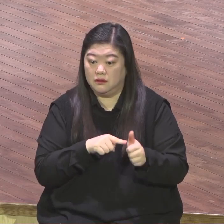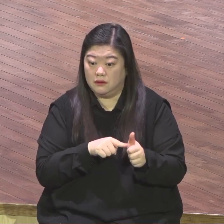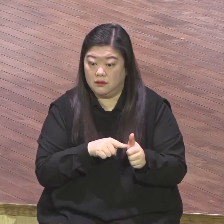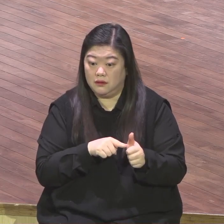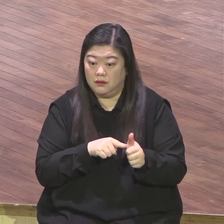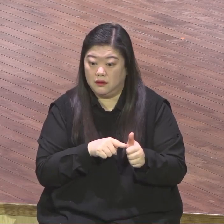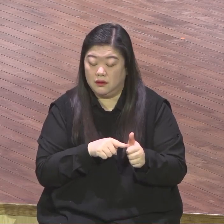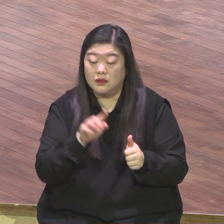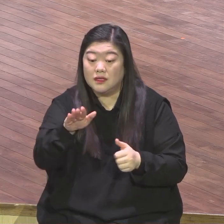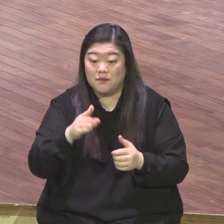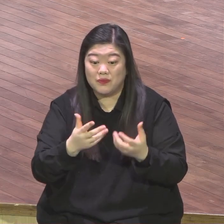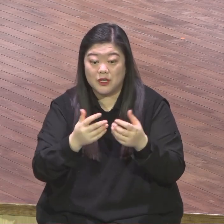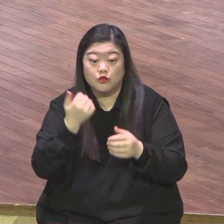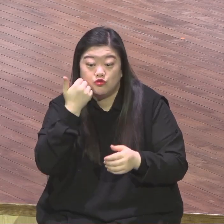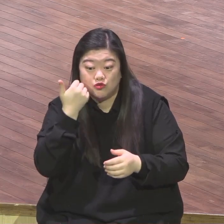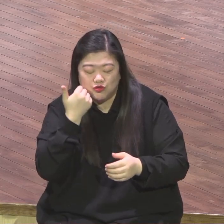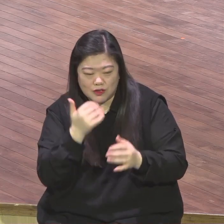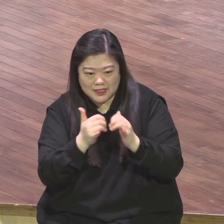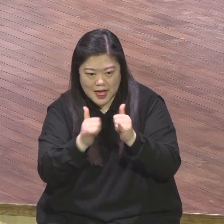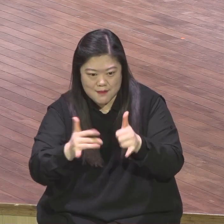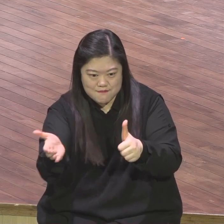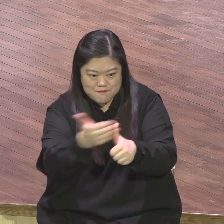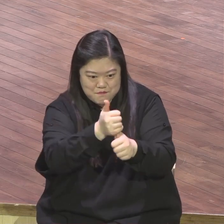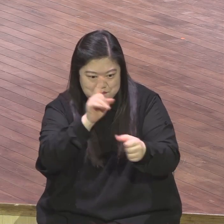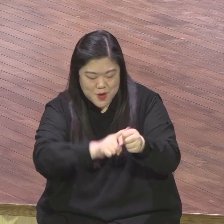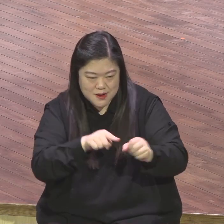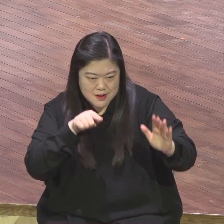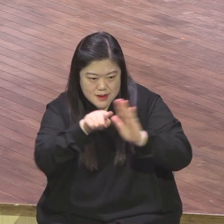무슨 두근두근이 있었겠어요.